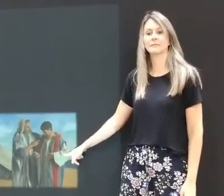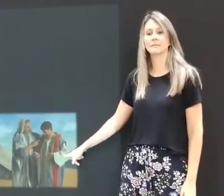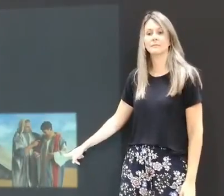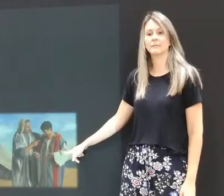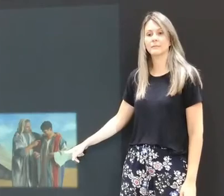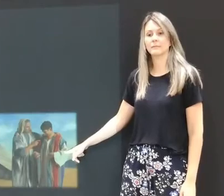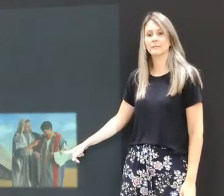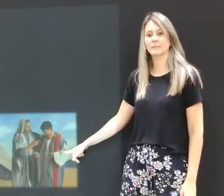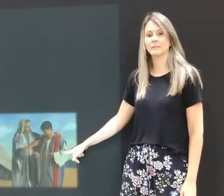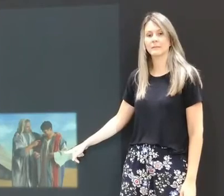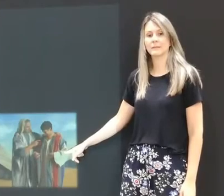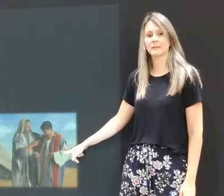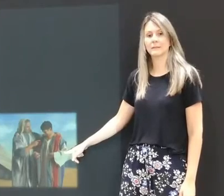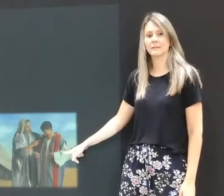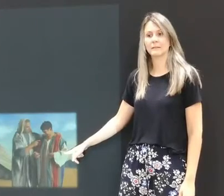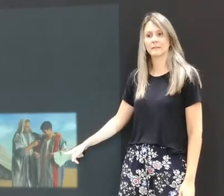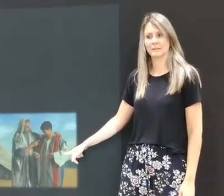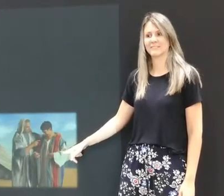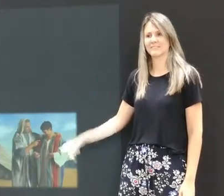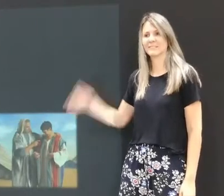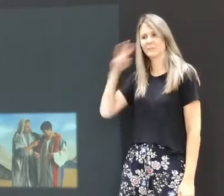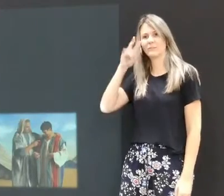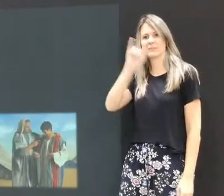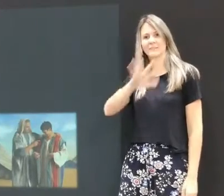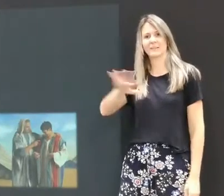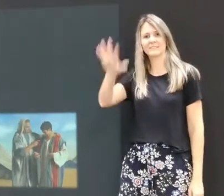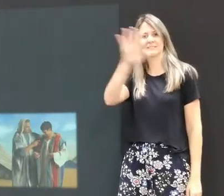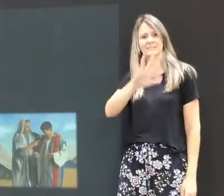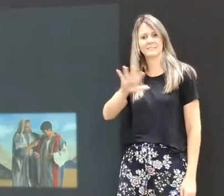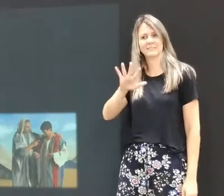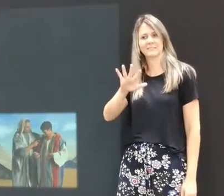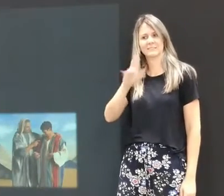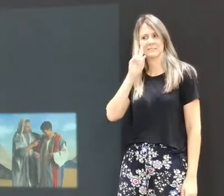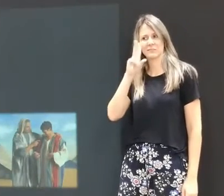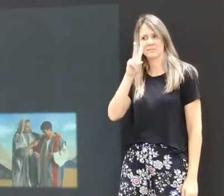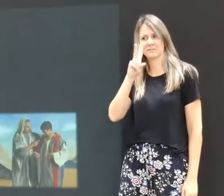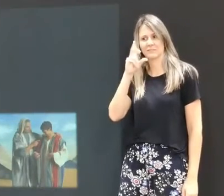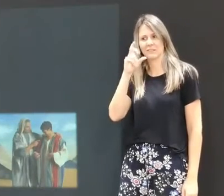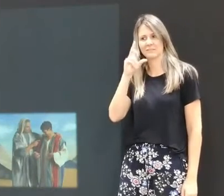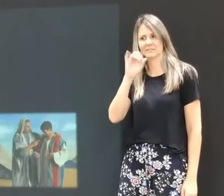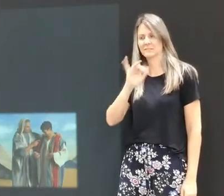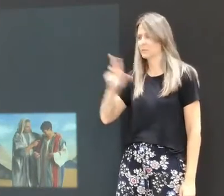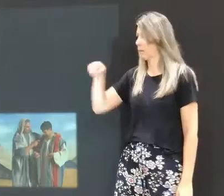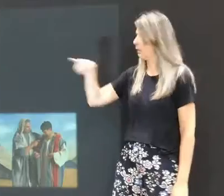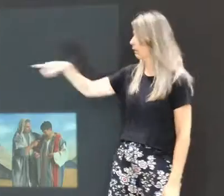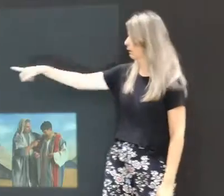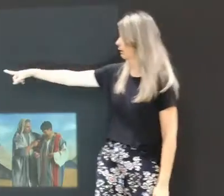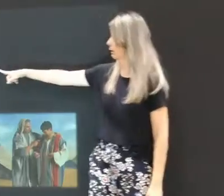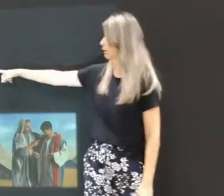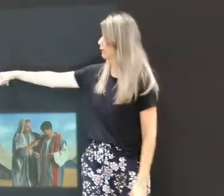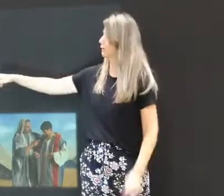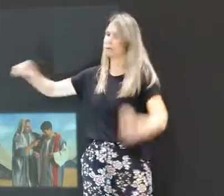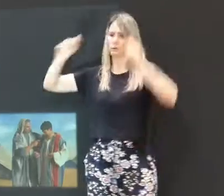Vocês estão vendo a imagem? Uma túnica, o pai deu essa túnica para eles, está vendo a imagem? Olha, uma túnica